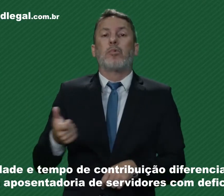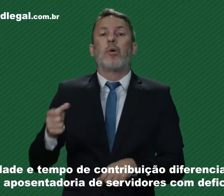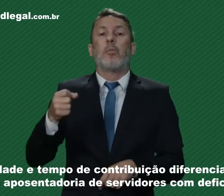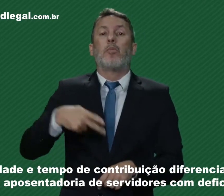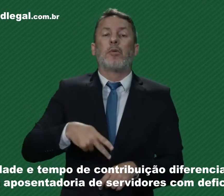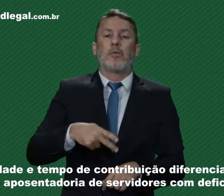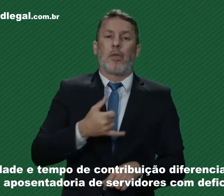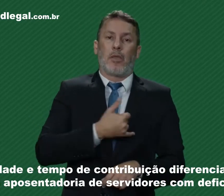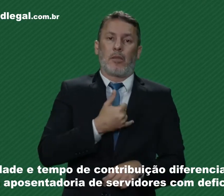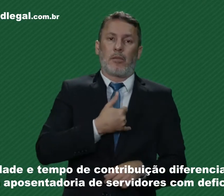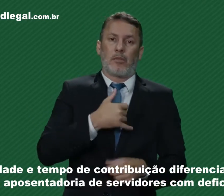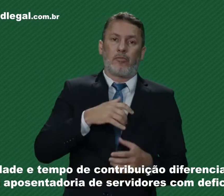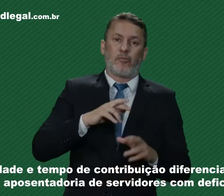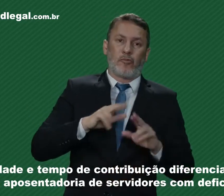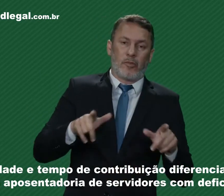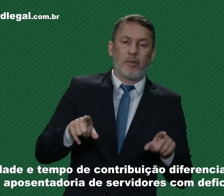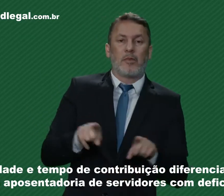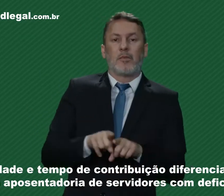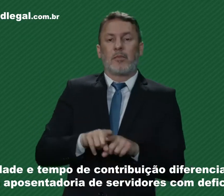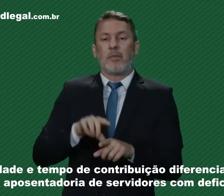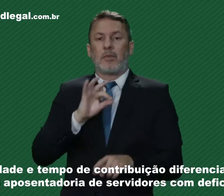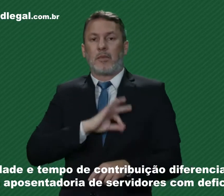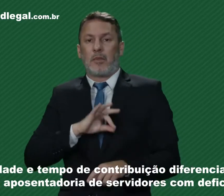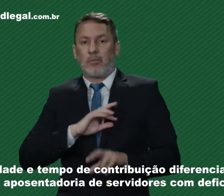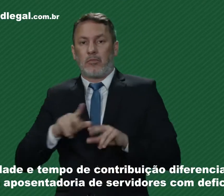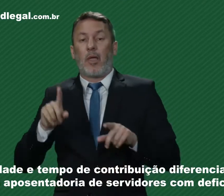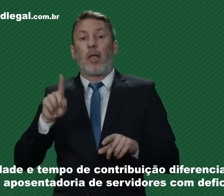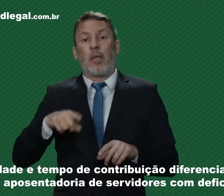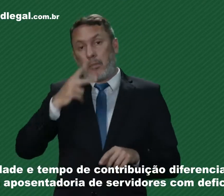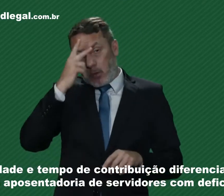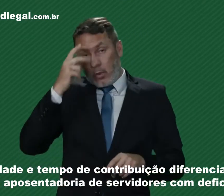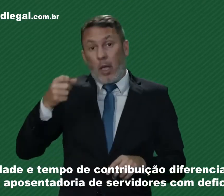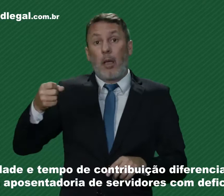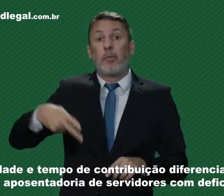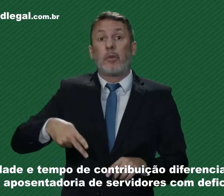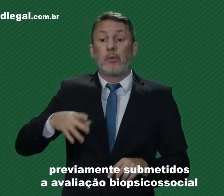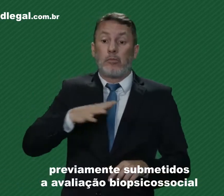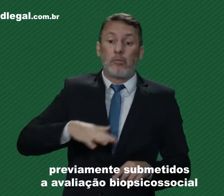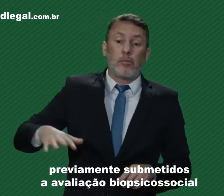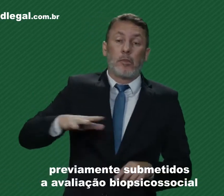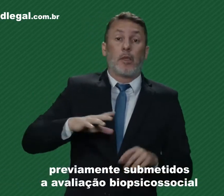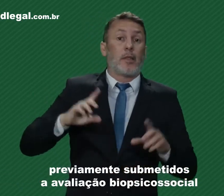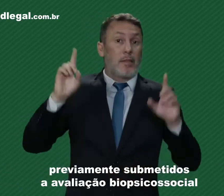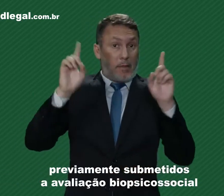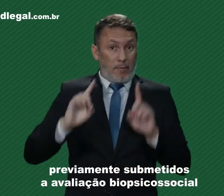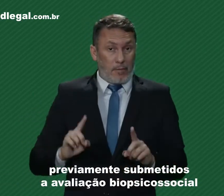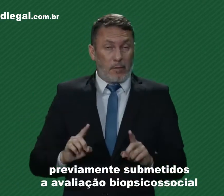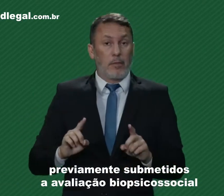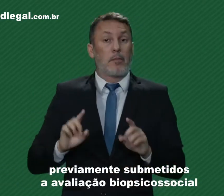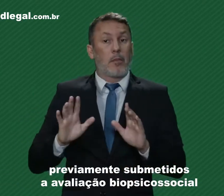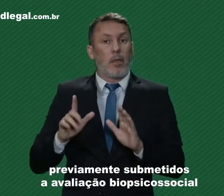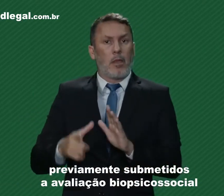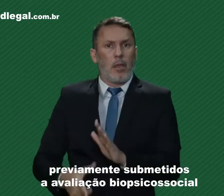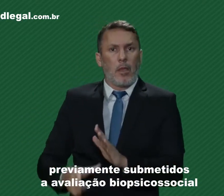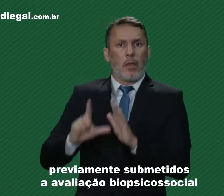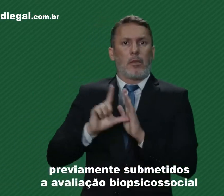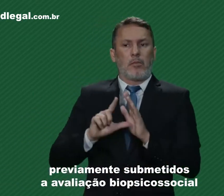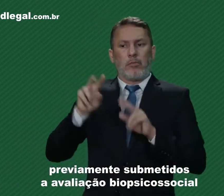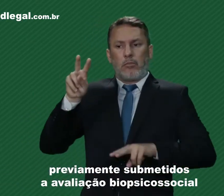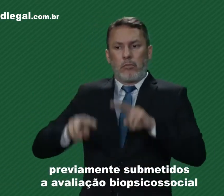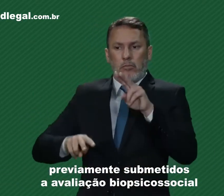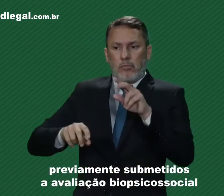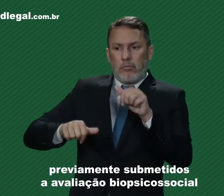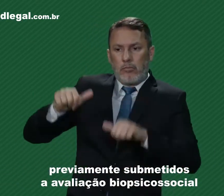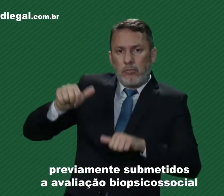contribuição diferenciados para a aposentadoria de servidores com deficiência previamente submetidos à